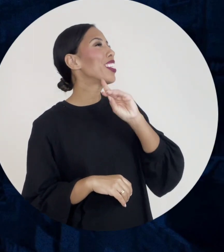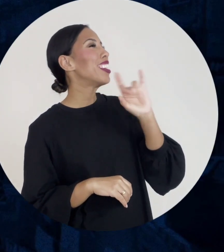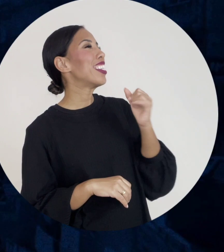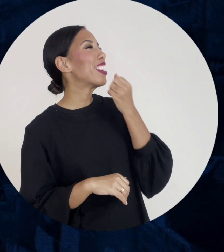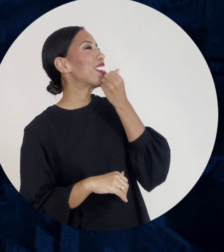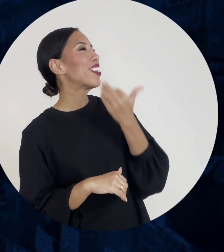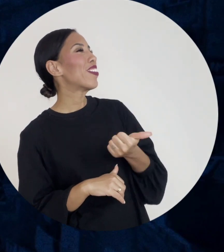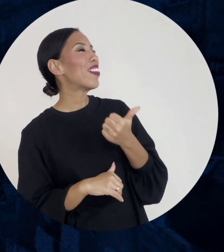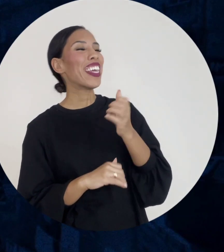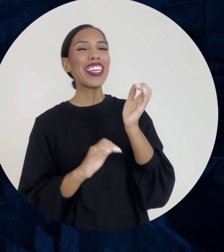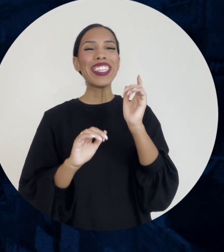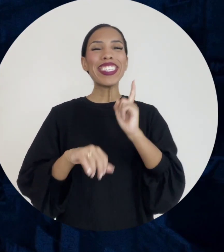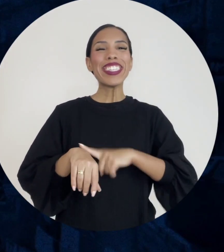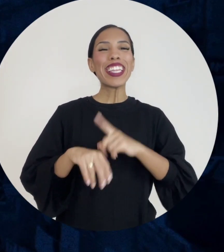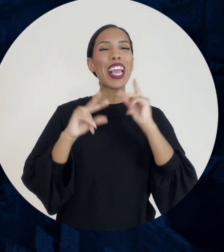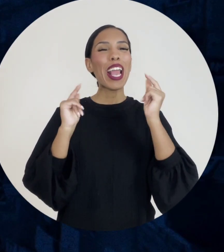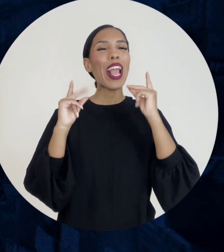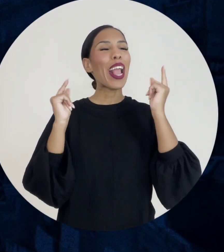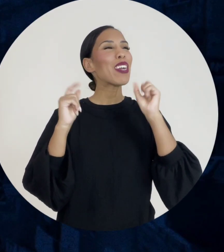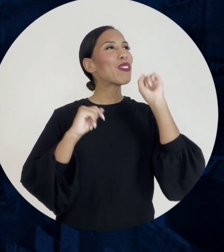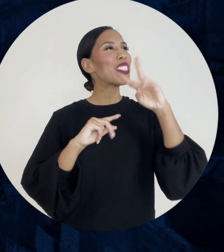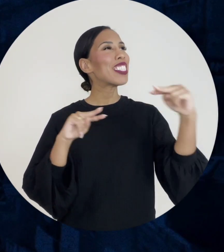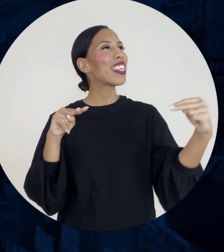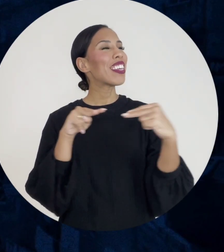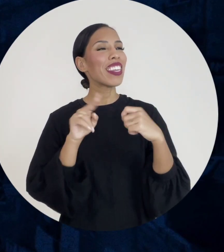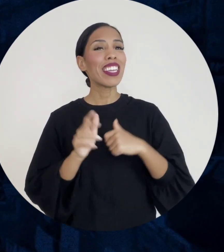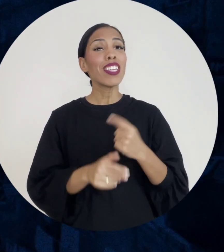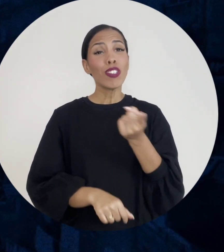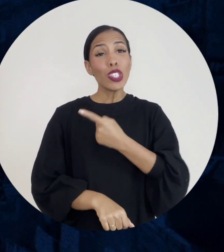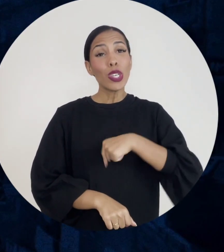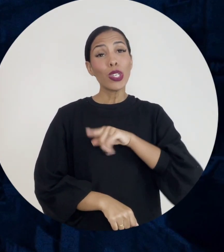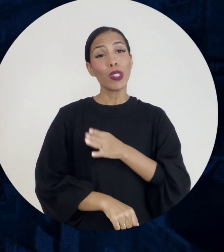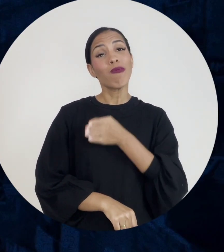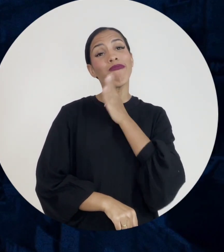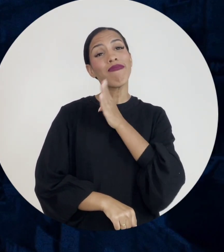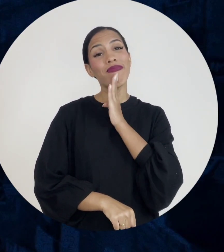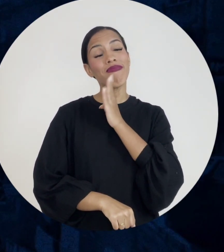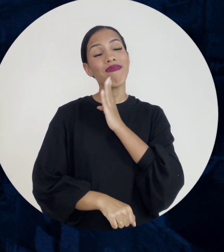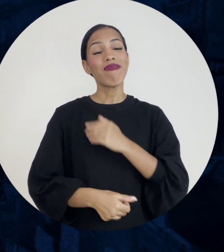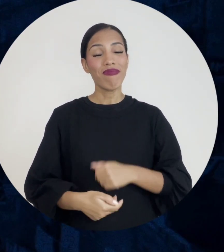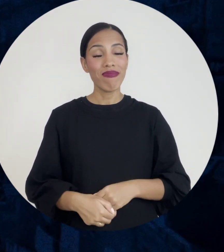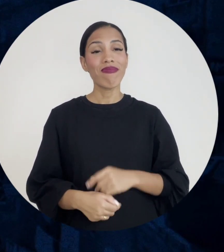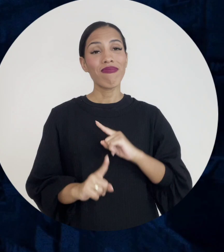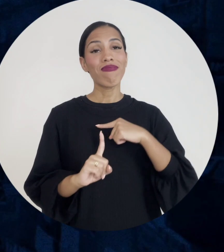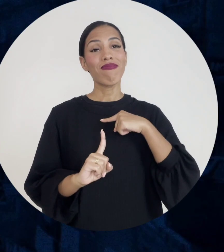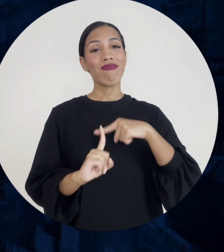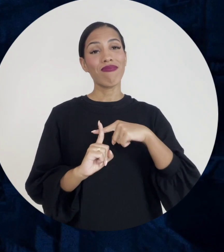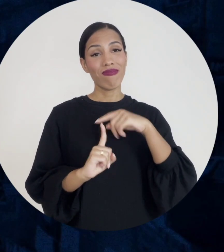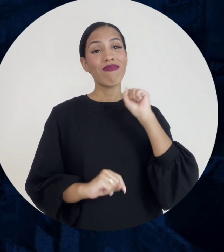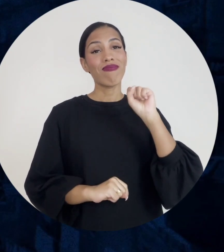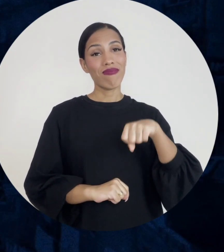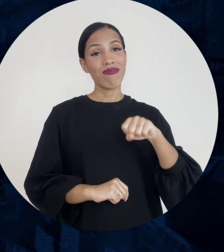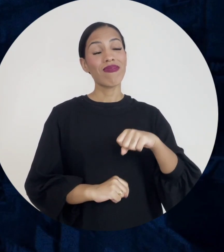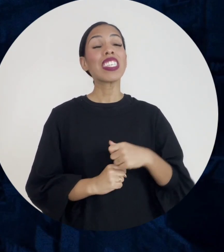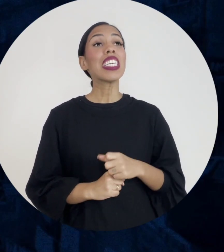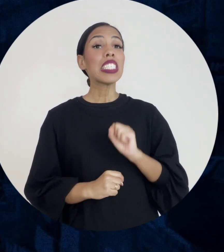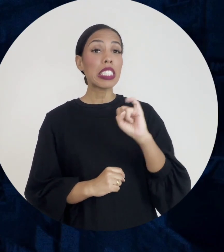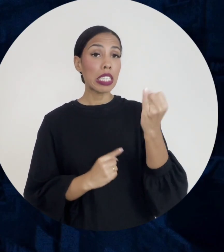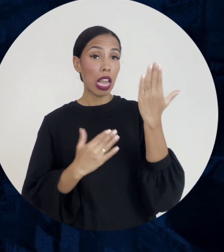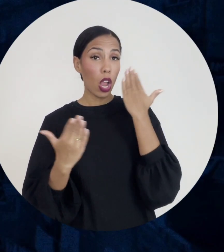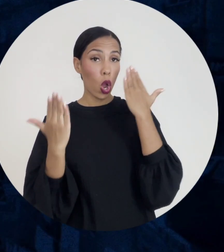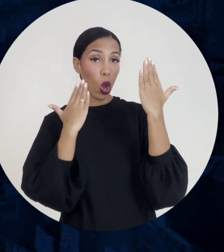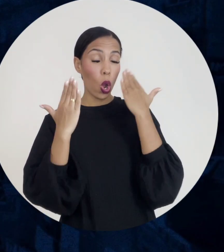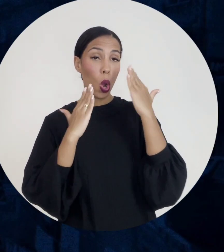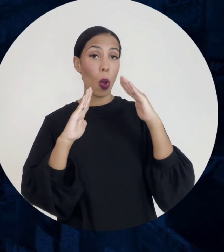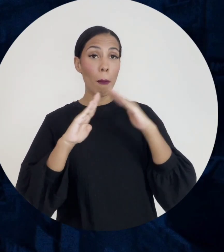que tá? Quanto tempo? Aquela coisa, sabe? A gente conhece. E é uma coisa positiva, porque se você fizer comparação com